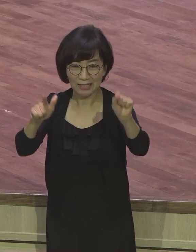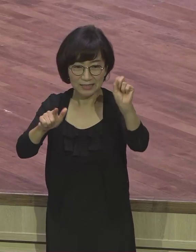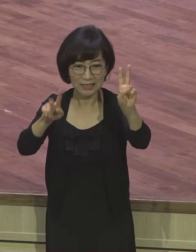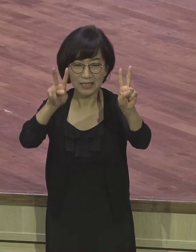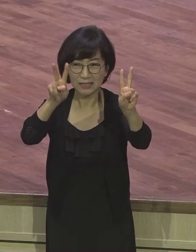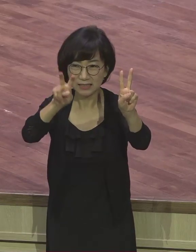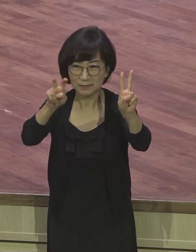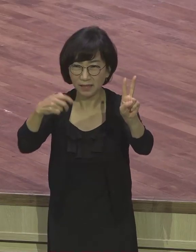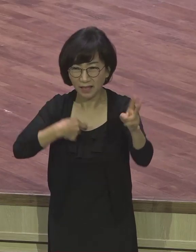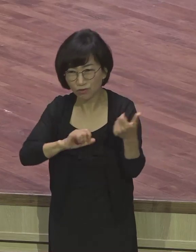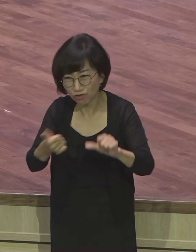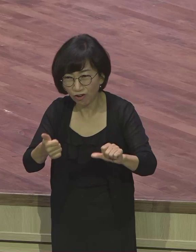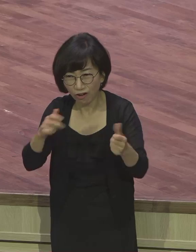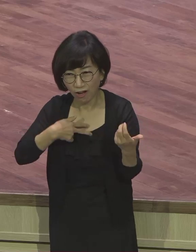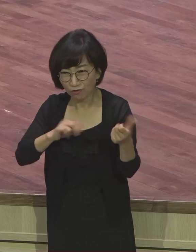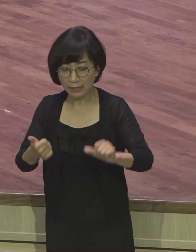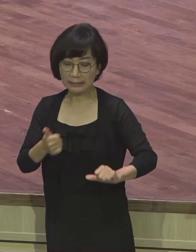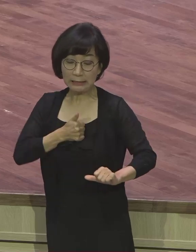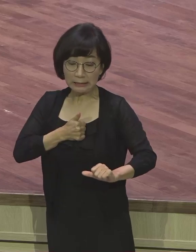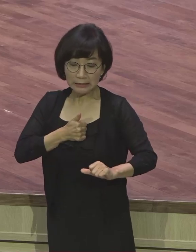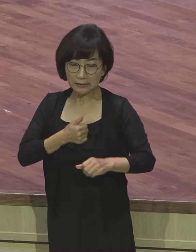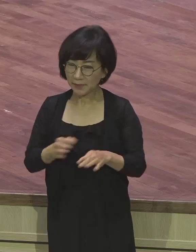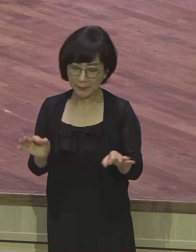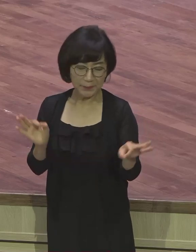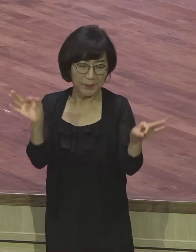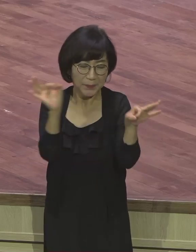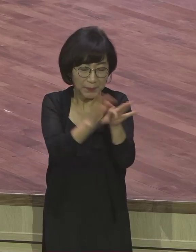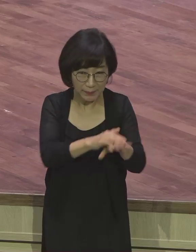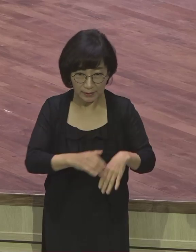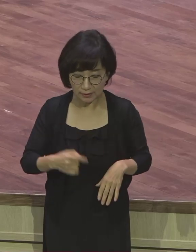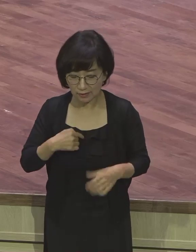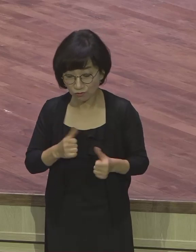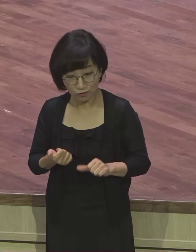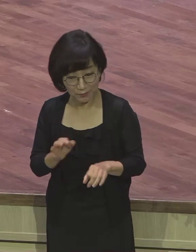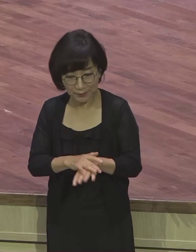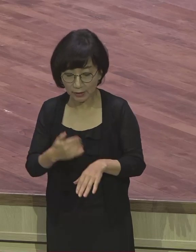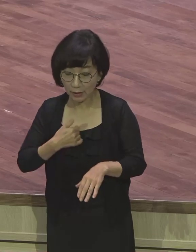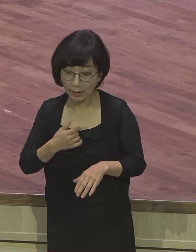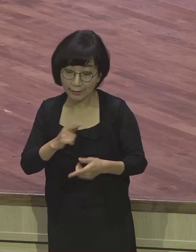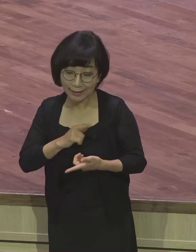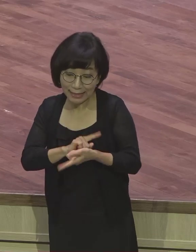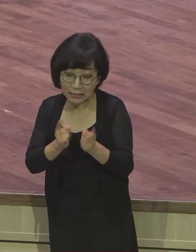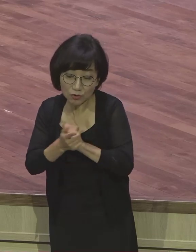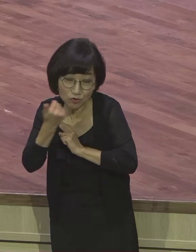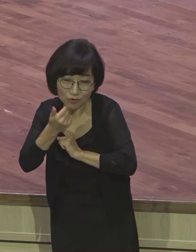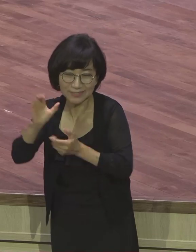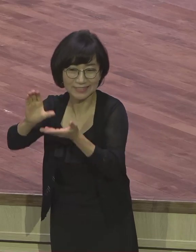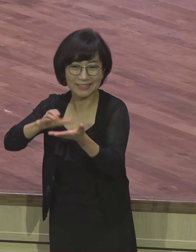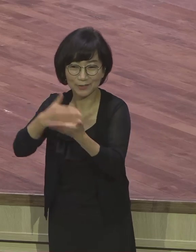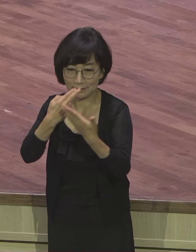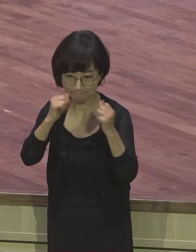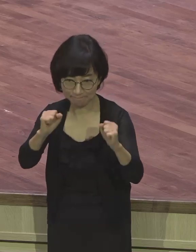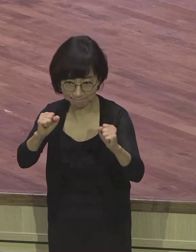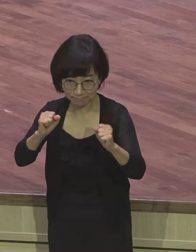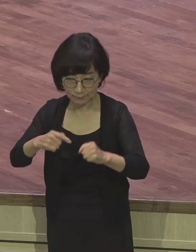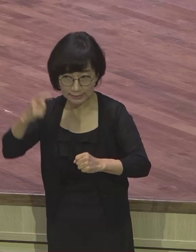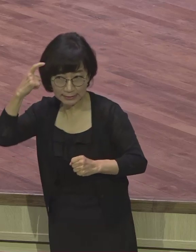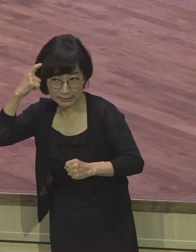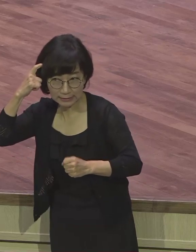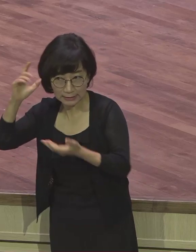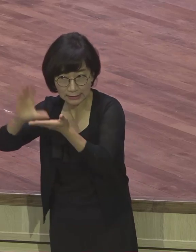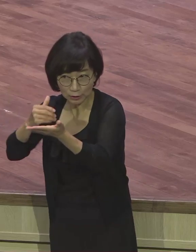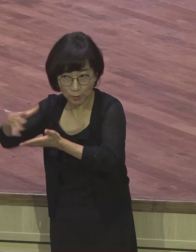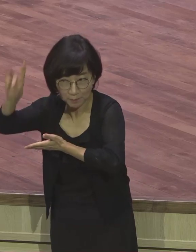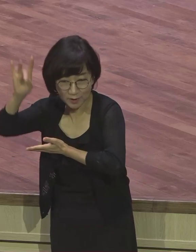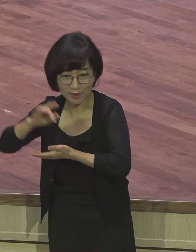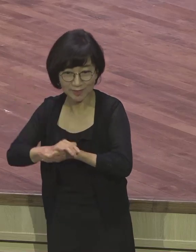박혀. 나는 죽었다. 내 자존심은 죽었다. 나의 사람은 죽었다. 나는 죽은 이제 그리스도가 사는 것이다. 생각도 그리스도, 삶도 그리스도,